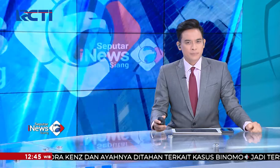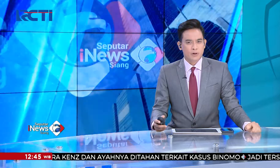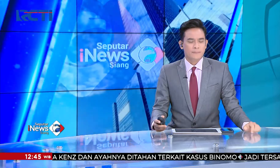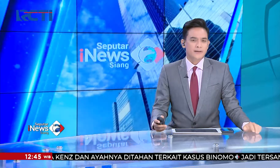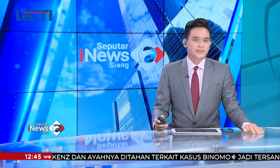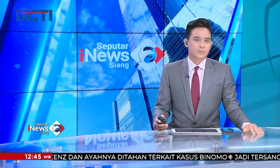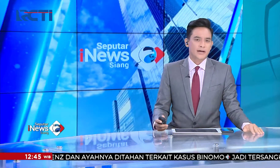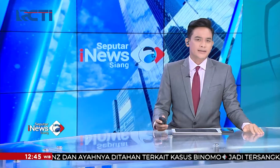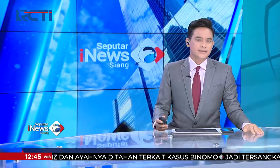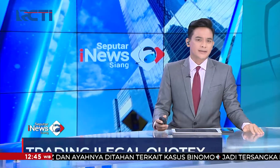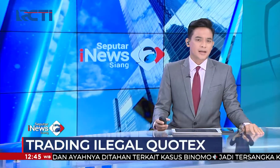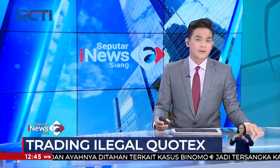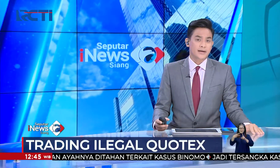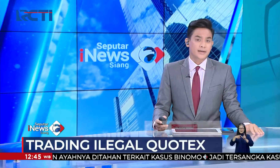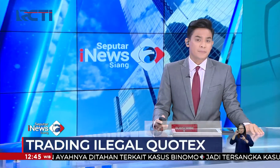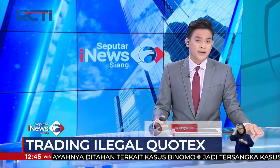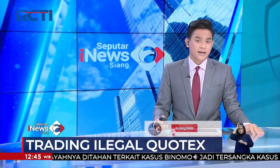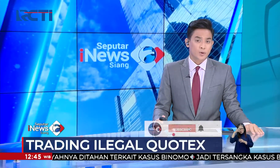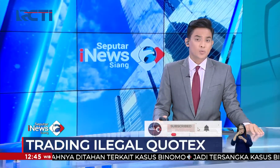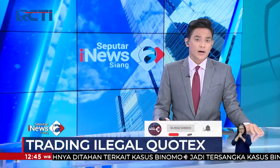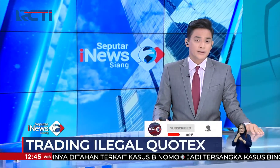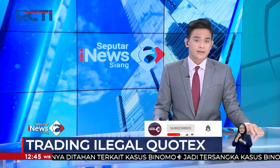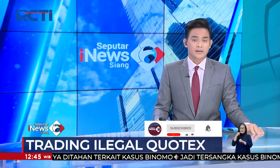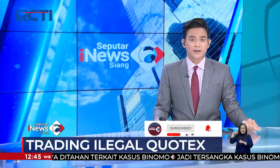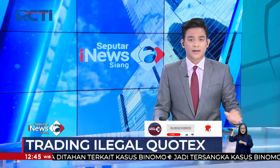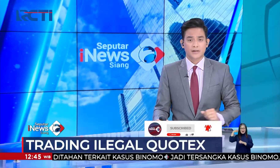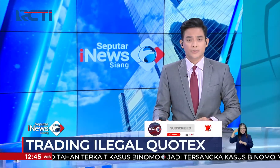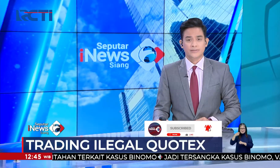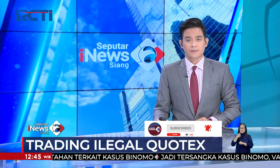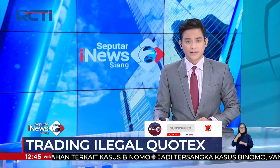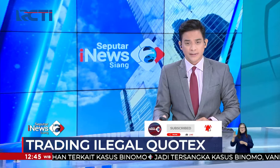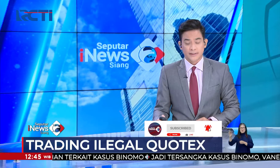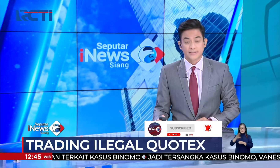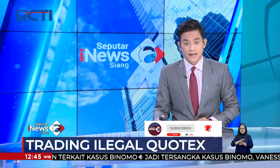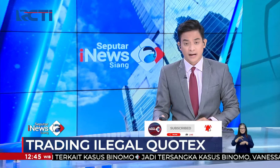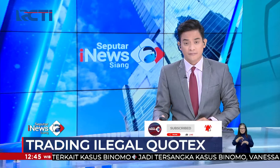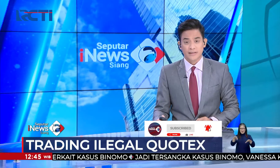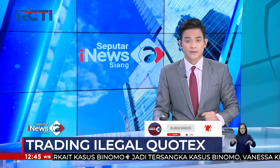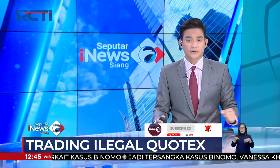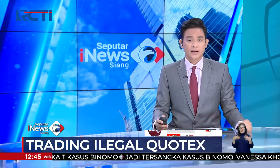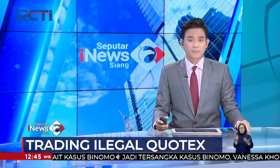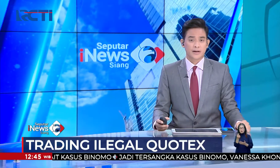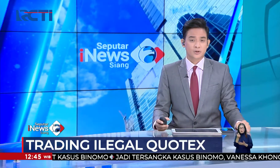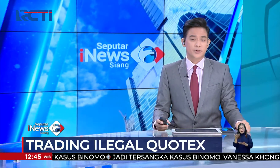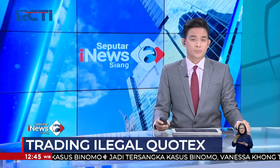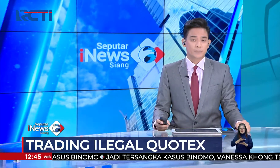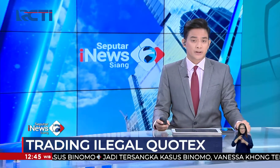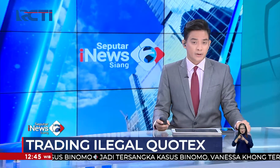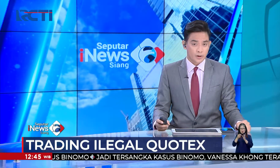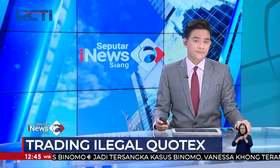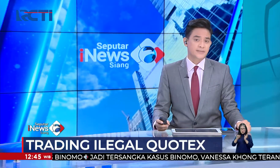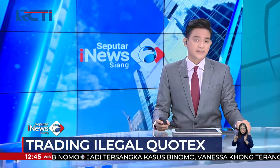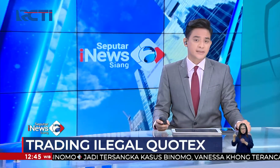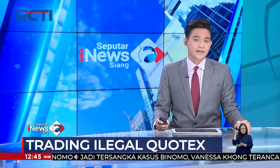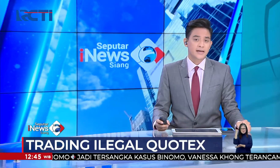Mabes Polri mengungkapkan sejumlah artis yang telah menyerahkan barang atau uang yang diterima dari Doni Salmanan, tersangka afiliator dalam kasus penipuan